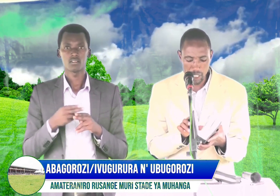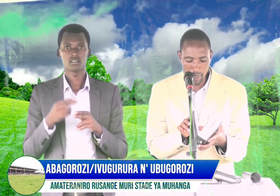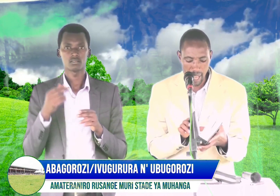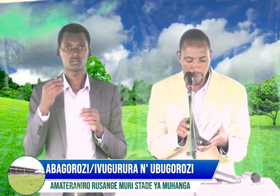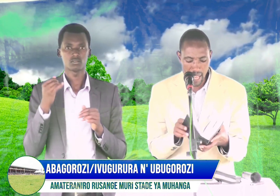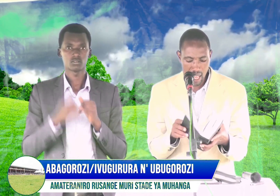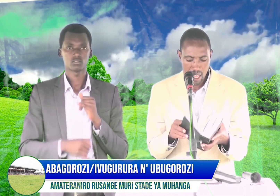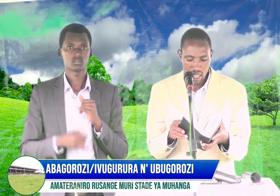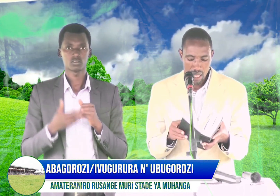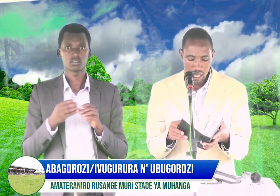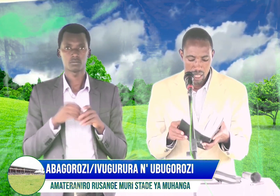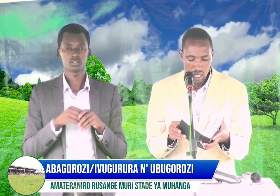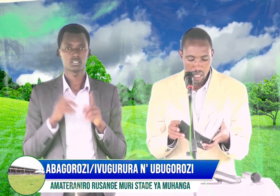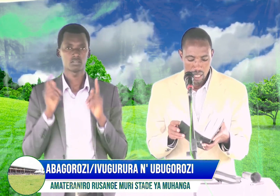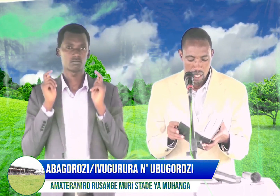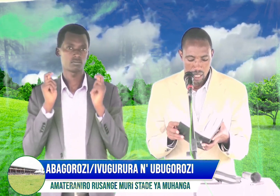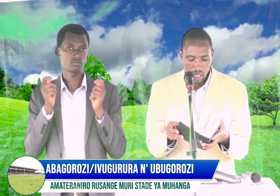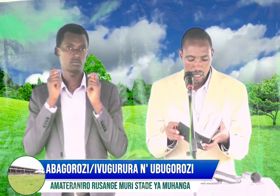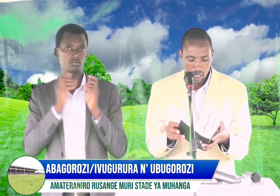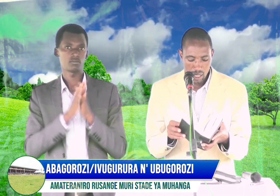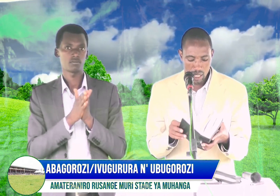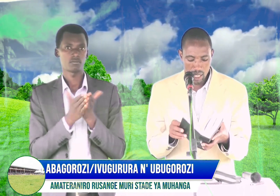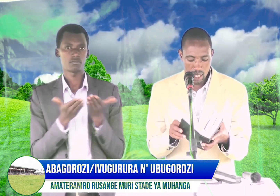gitabo cy'ibihamya,